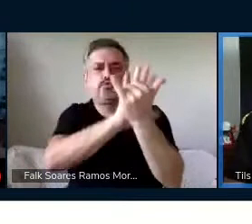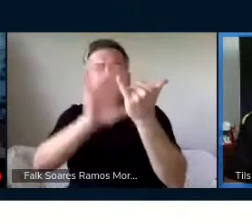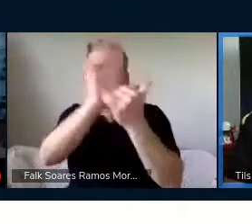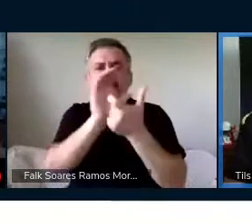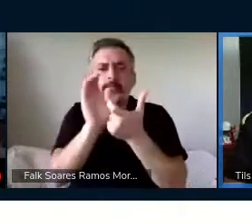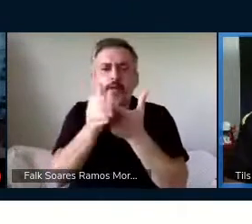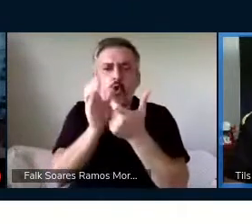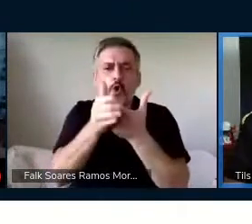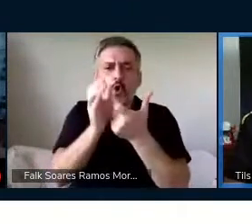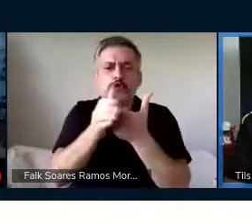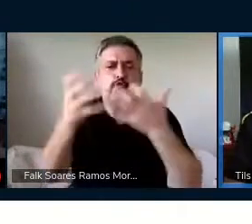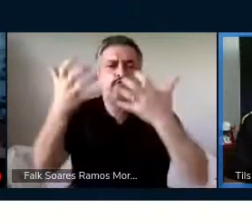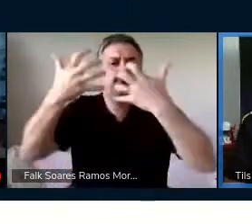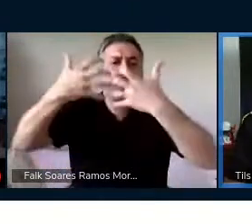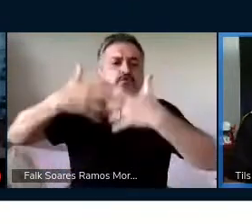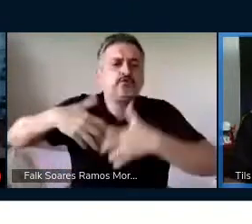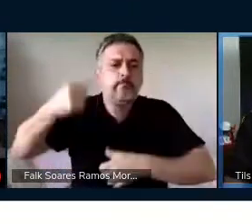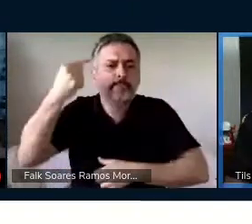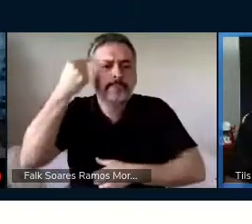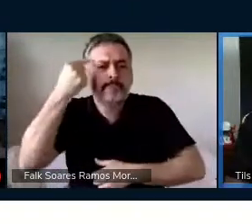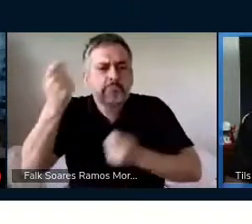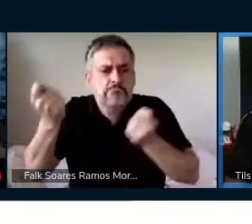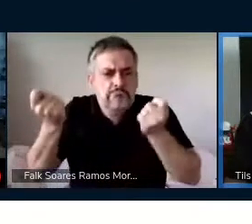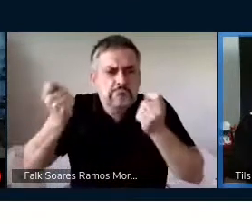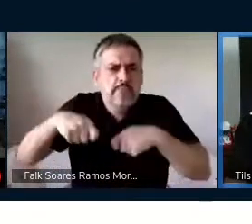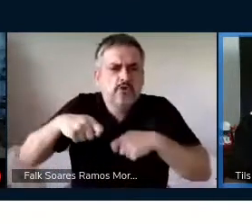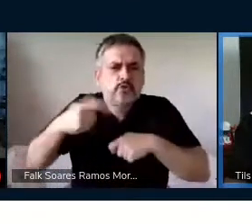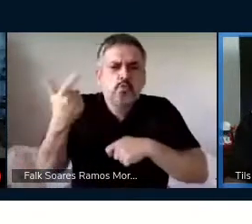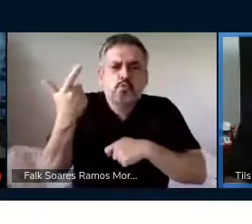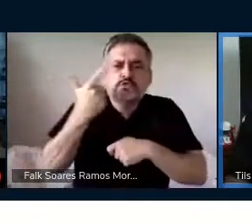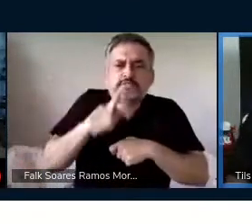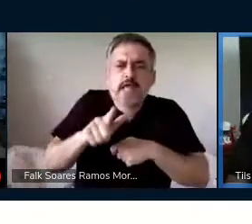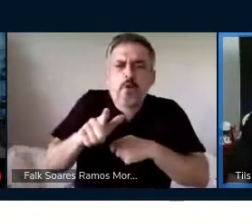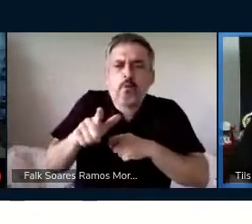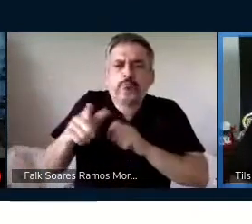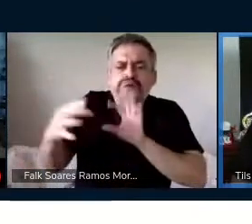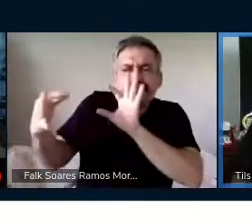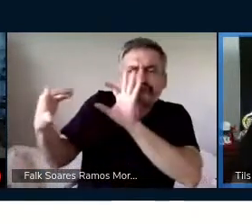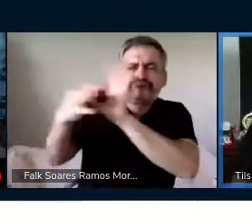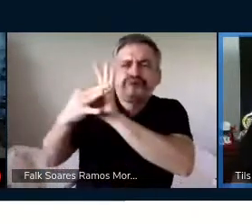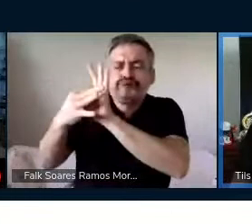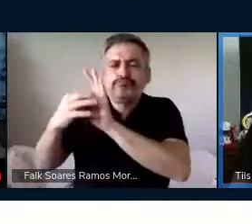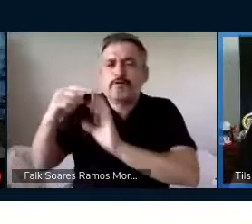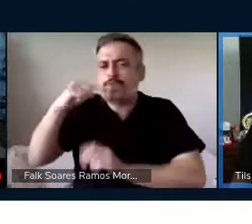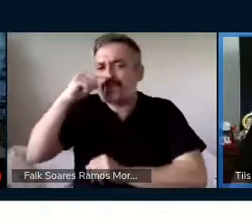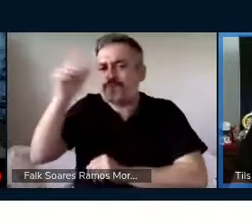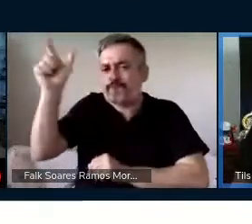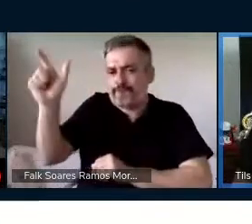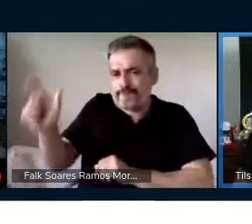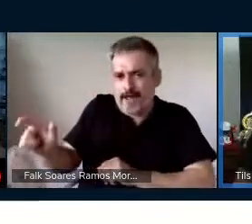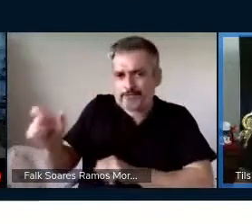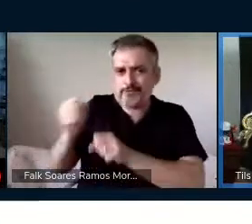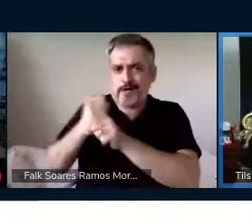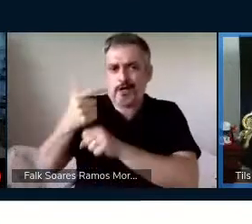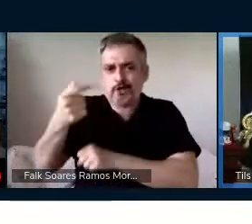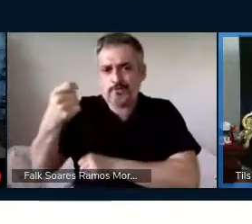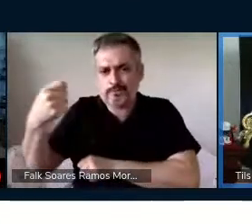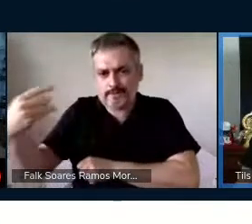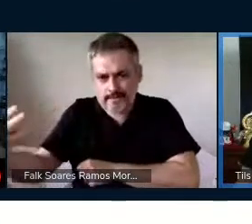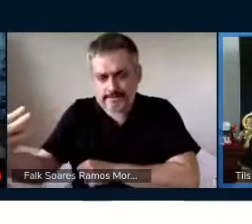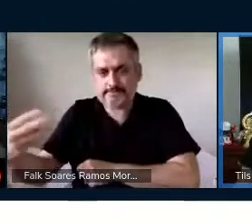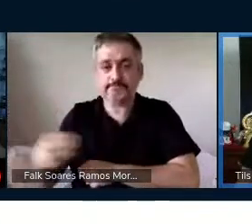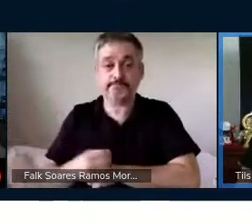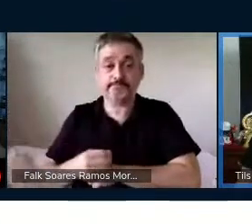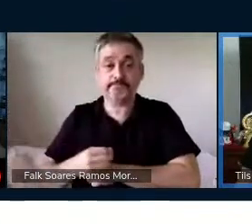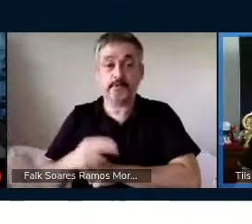Unidade Terminológica Conceitual, o TCT, que visa identificar como uma estrutura terminológica